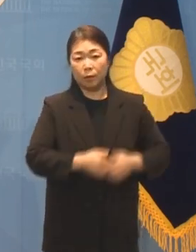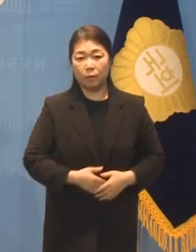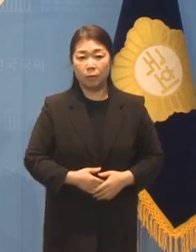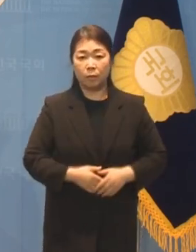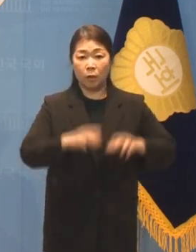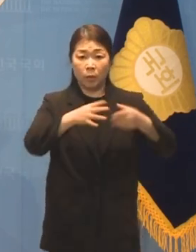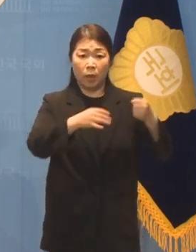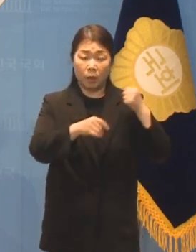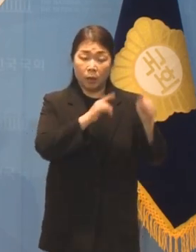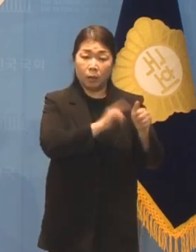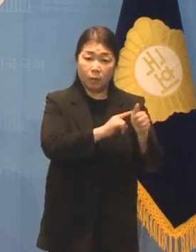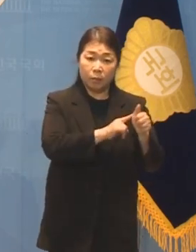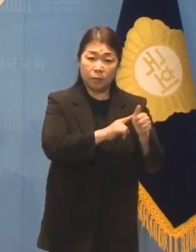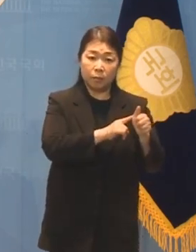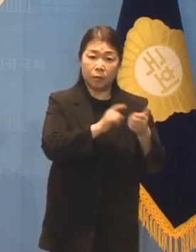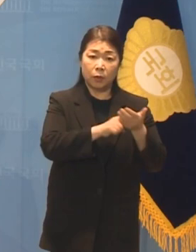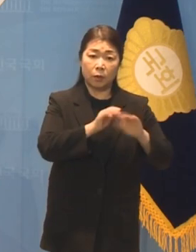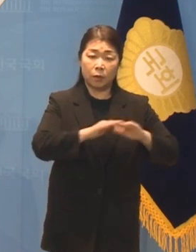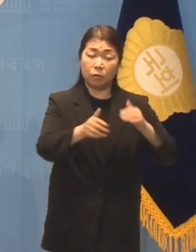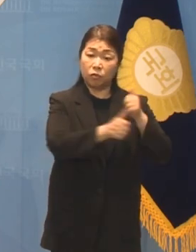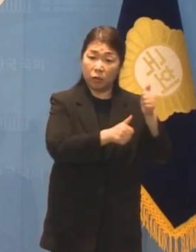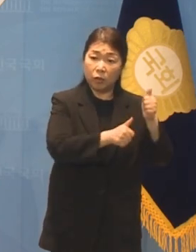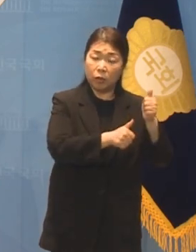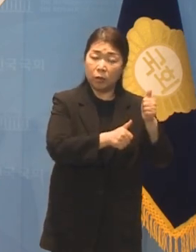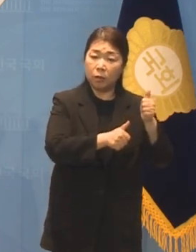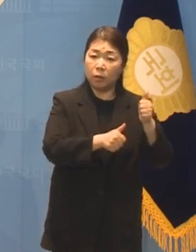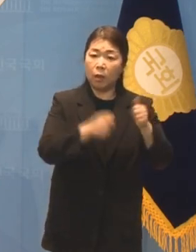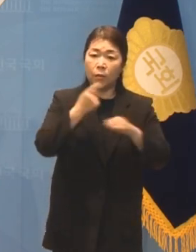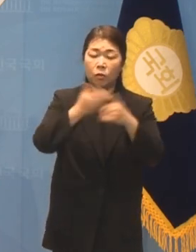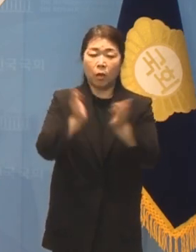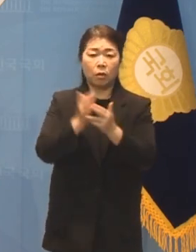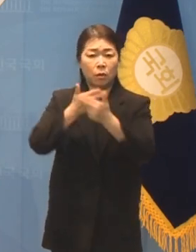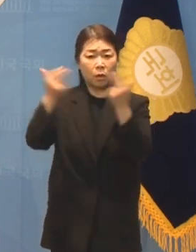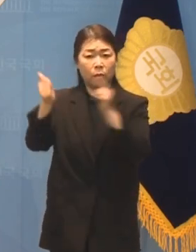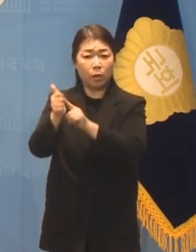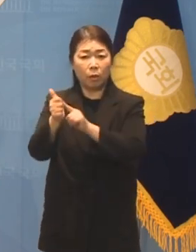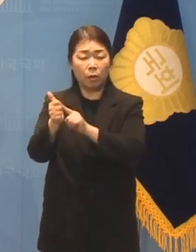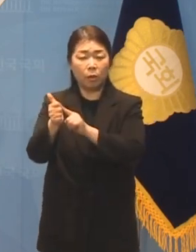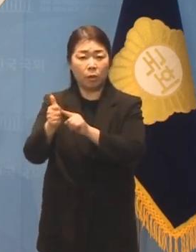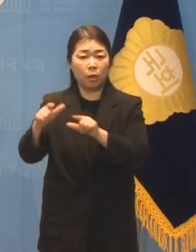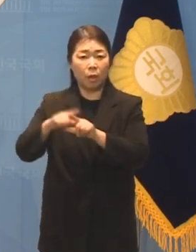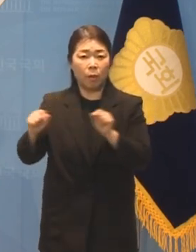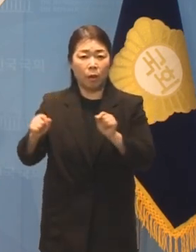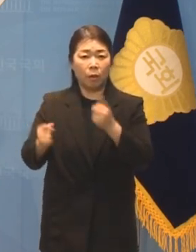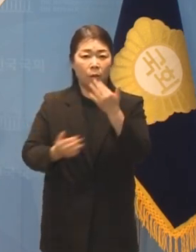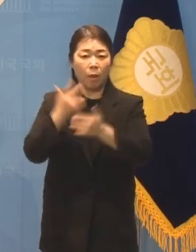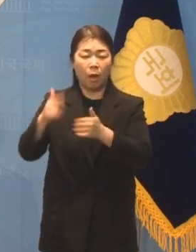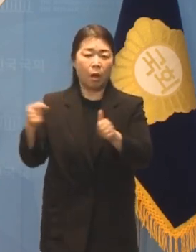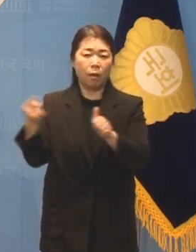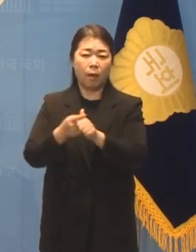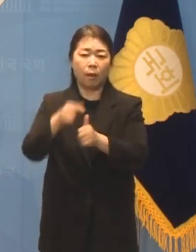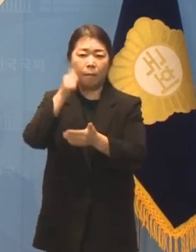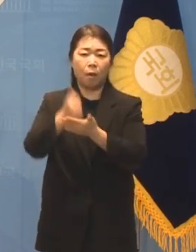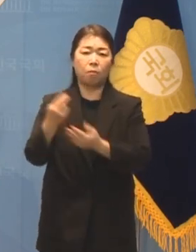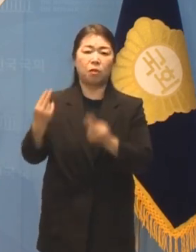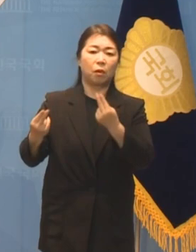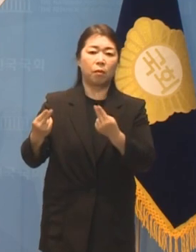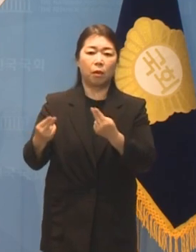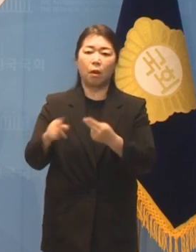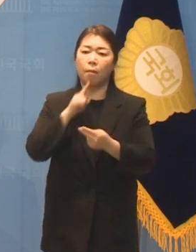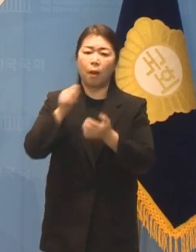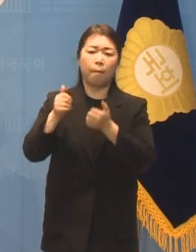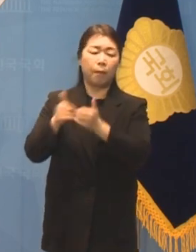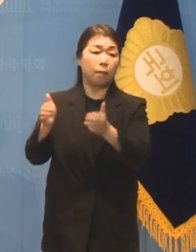국민의힘 구자룡 비대위원이 민주당 이재명 대표를 일본 방화 살인범에 비유하며 막말을